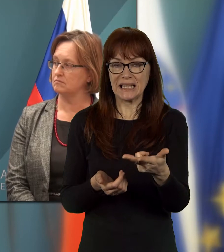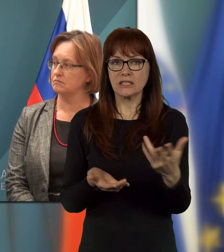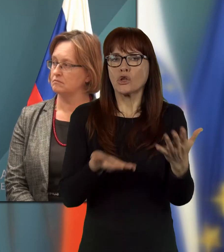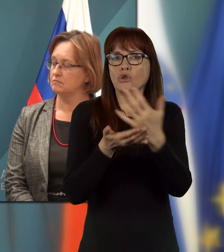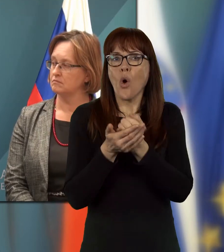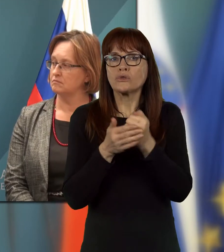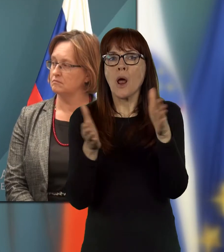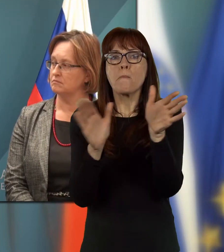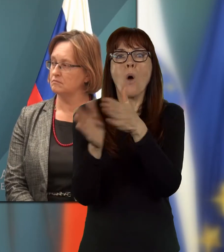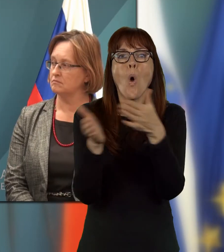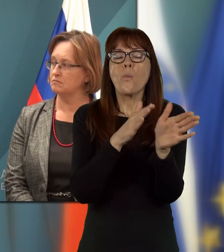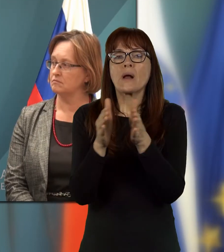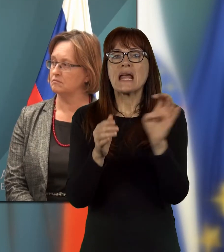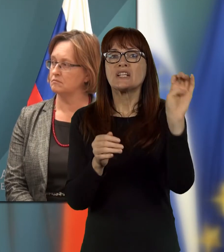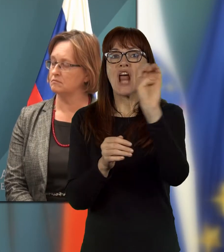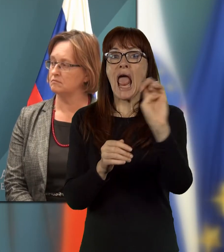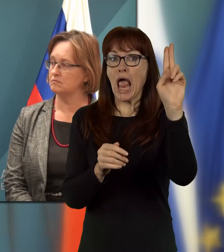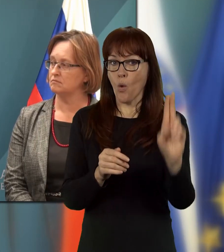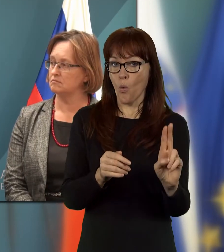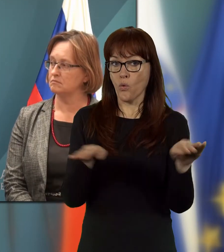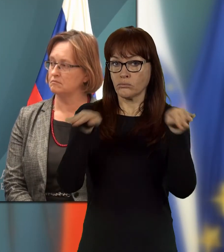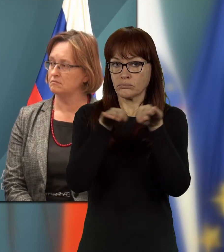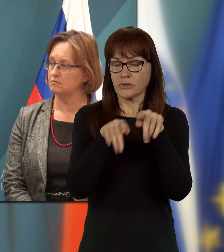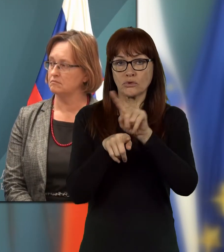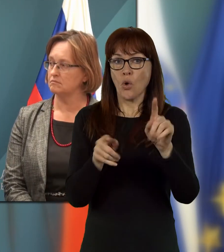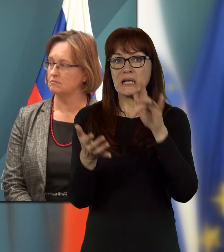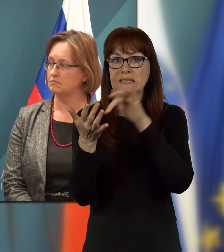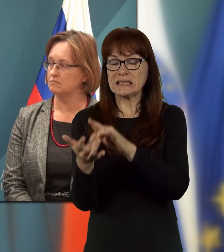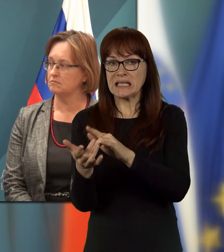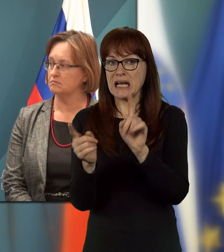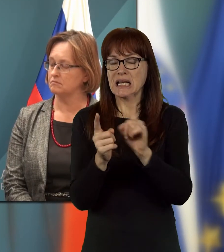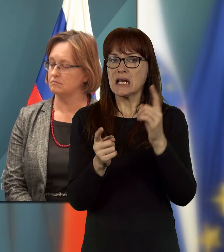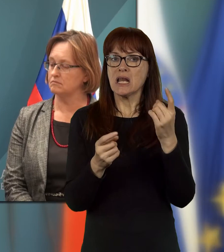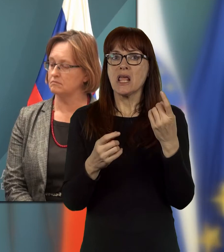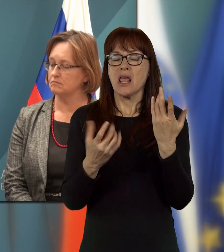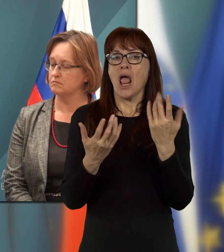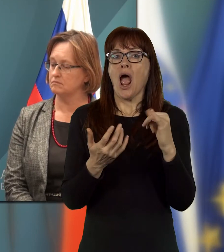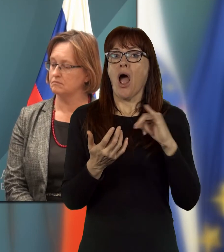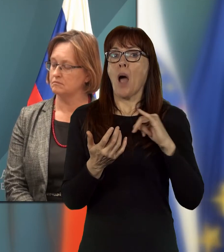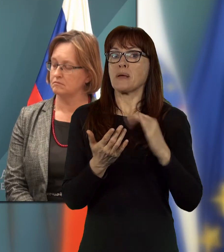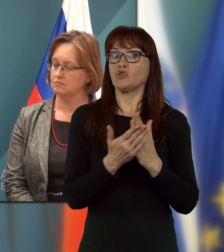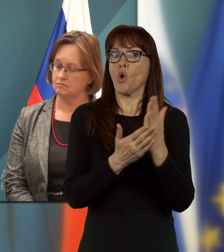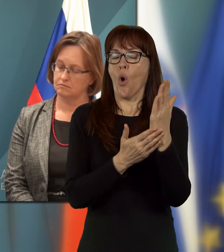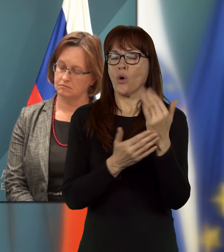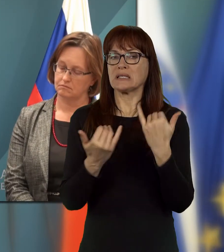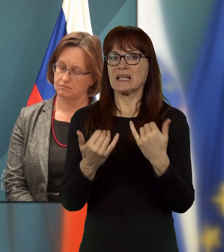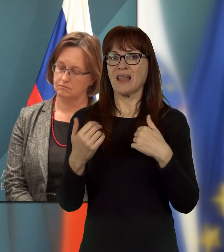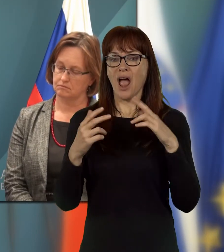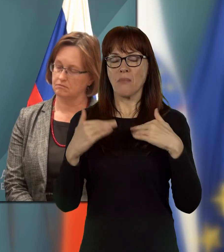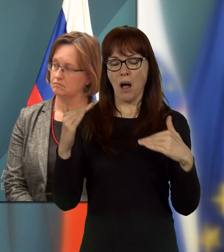2030 doseže povprečje Evropske unije. To ni cilj, ki ne bi bil ambiciozen. V tem trenutku